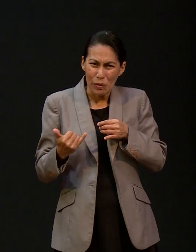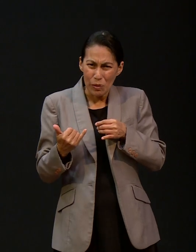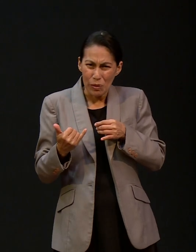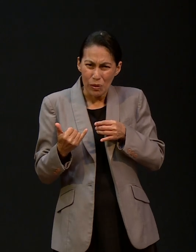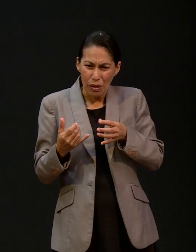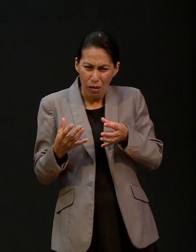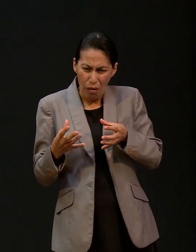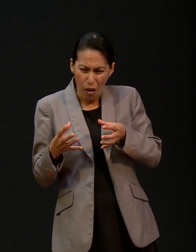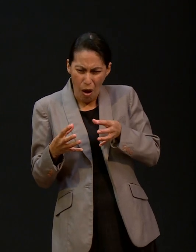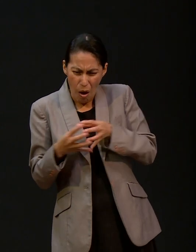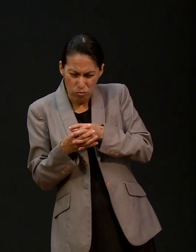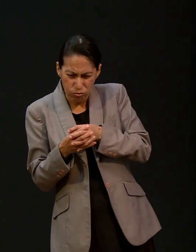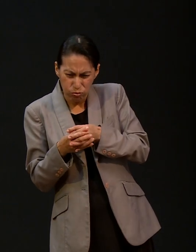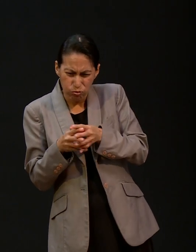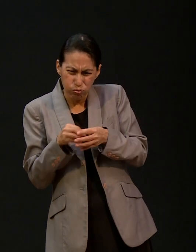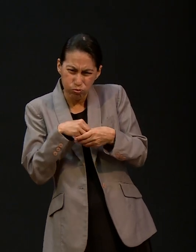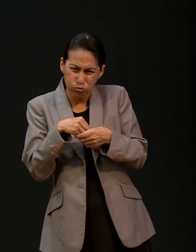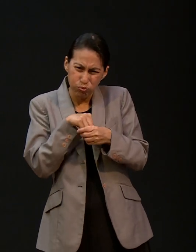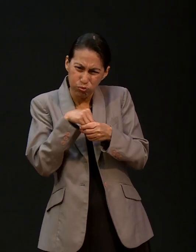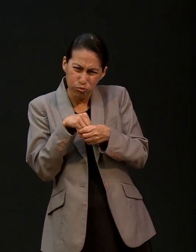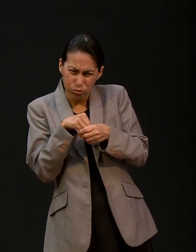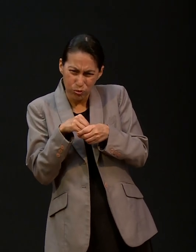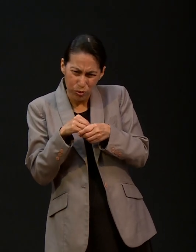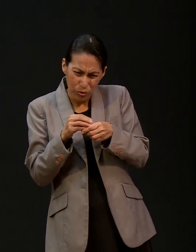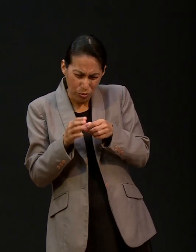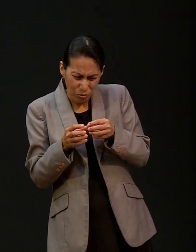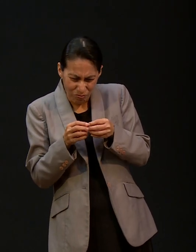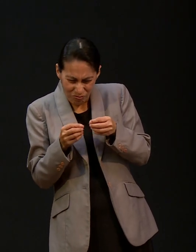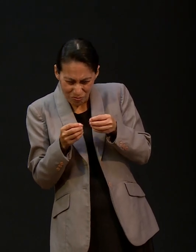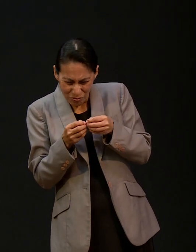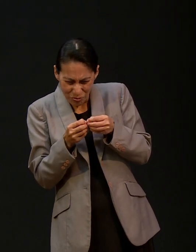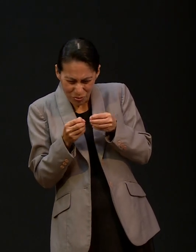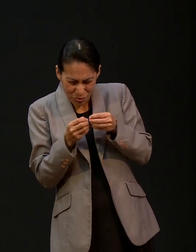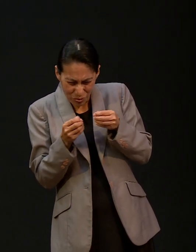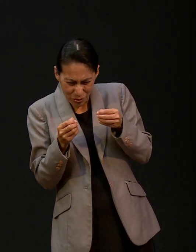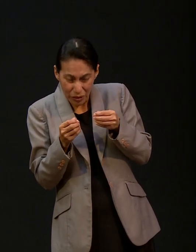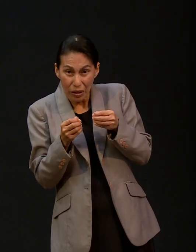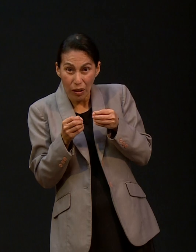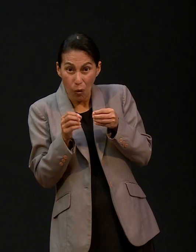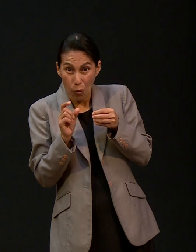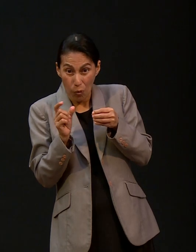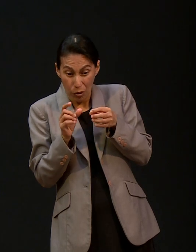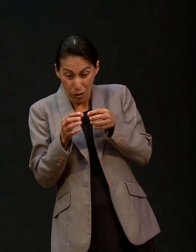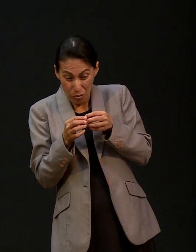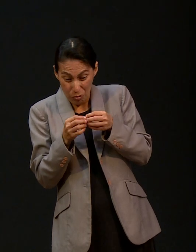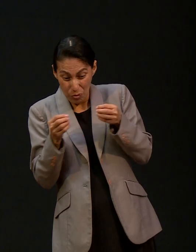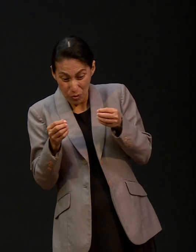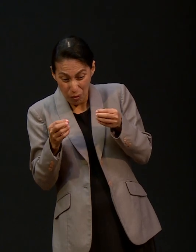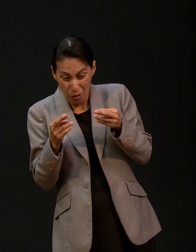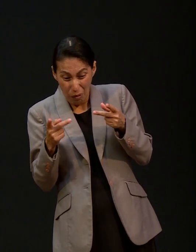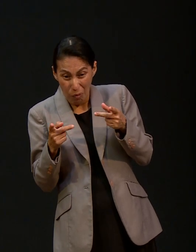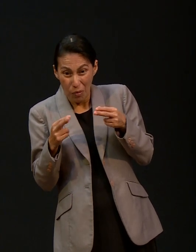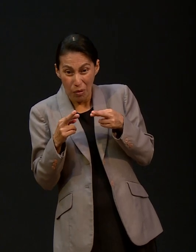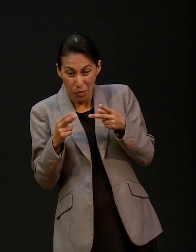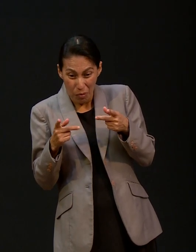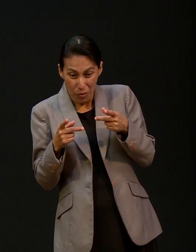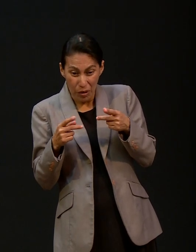y empieza la complicación seria porque aquellos intestinos al moverlos se rompen, empieza a haber